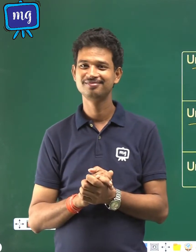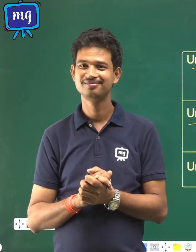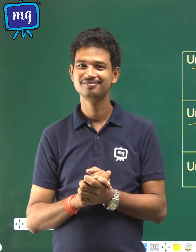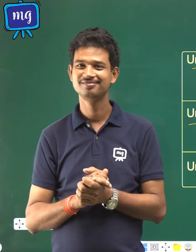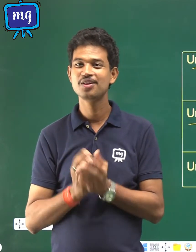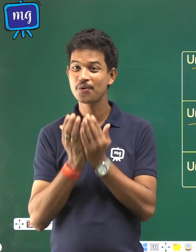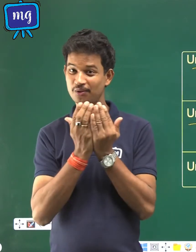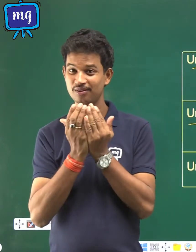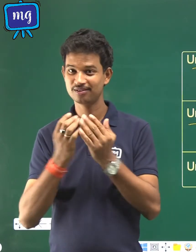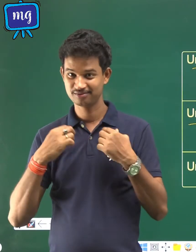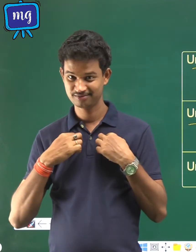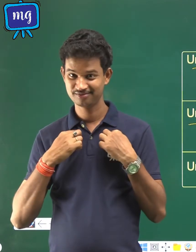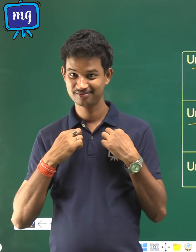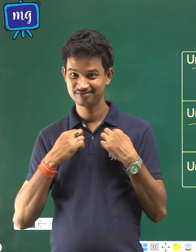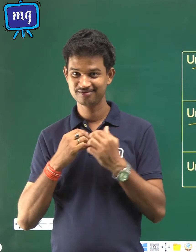uniform.